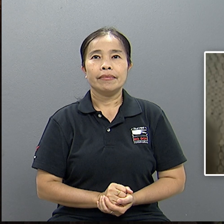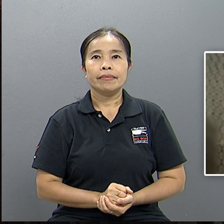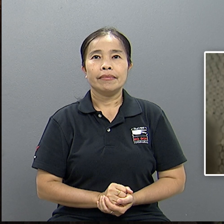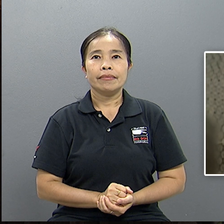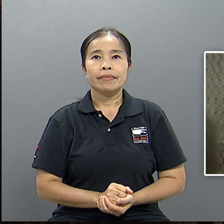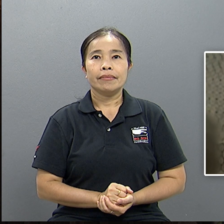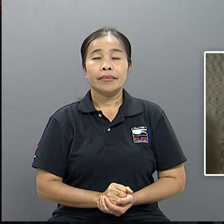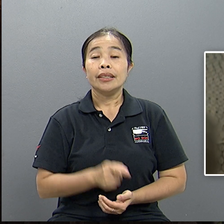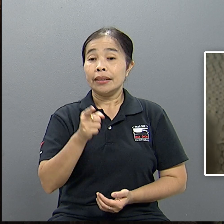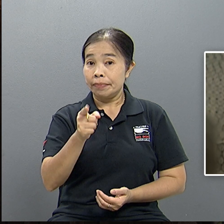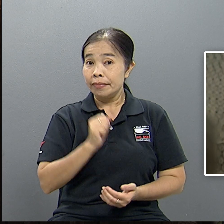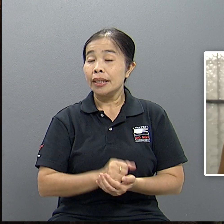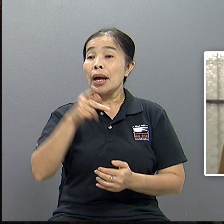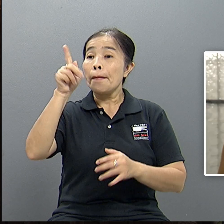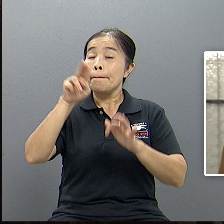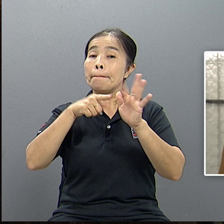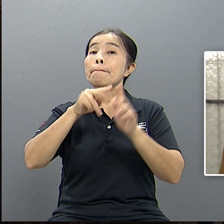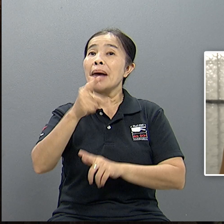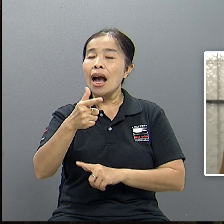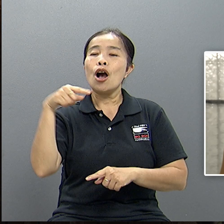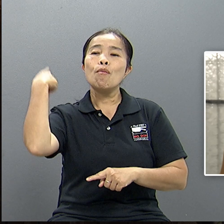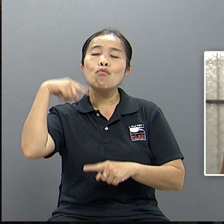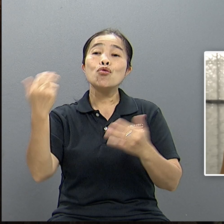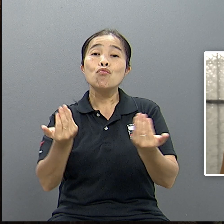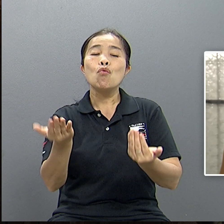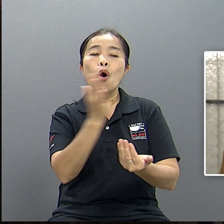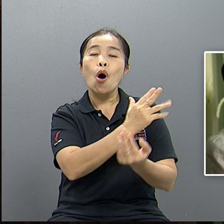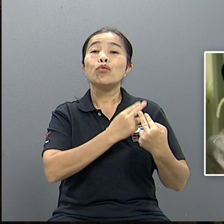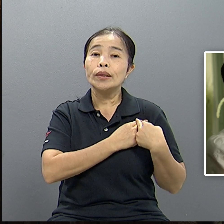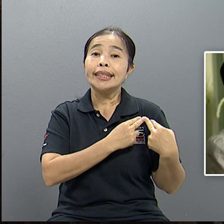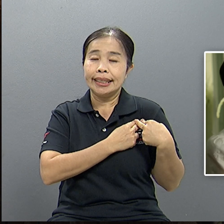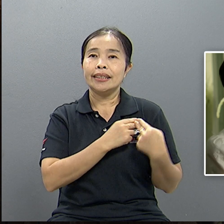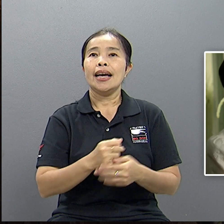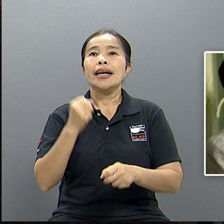นี่แม่ปรางลูกสาวคุณหญิงเป็นข้าหลว